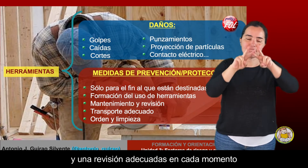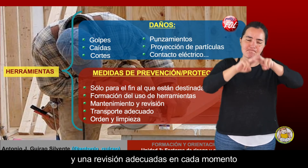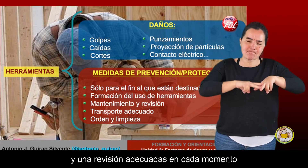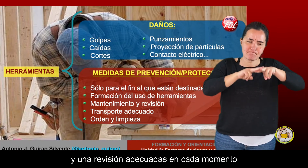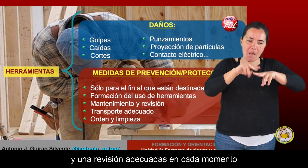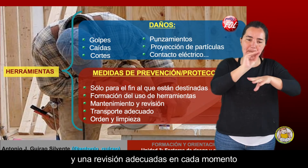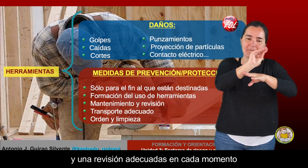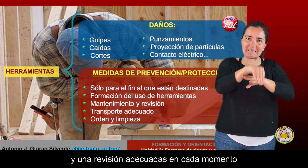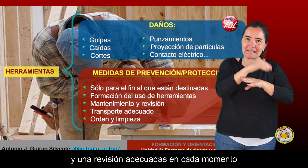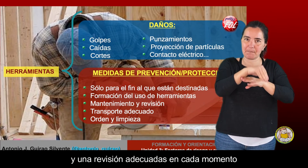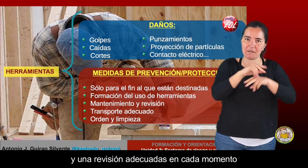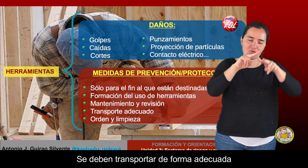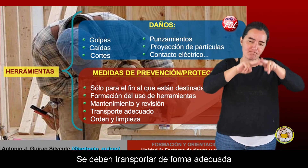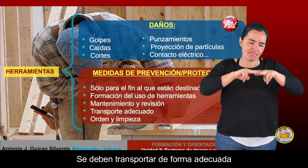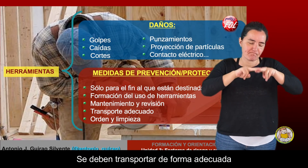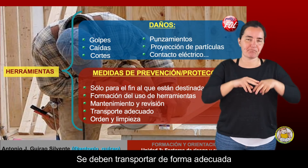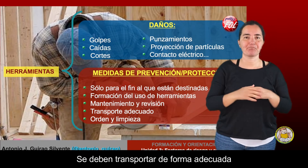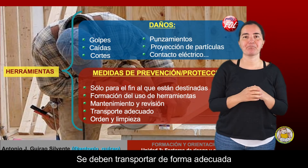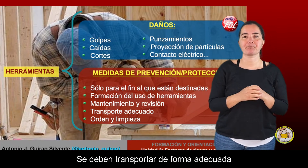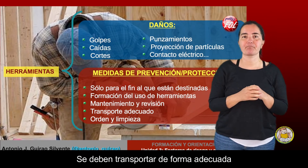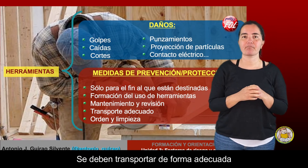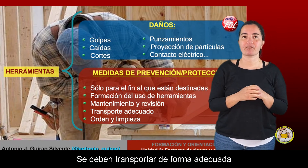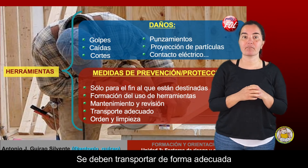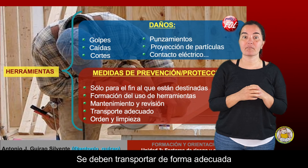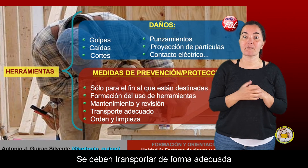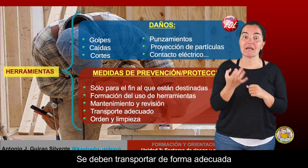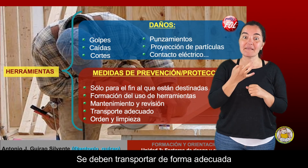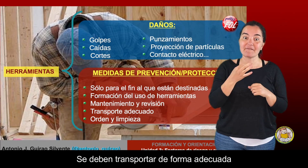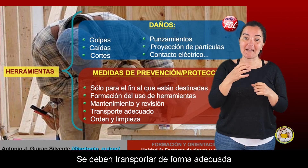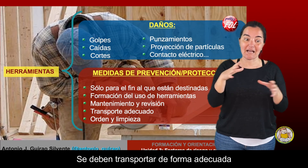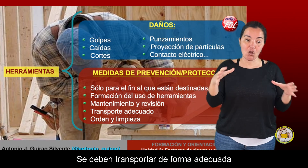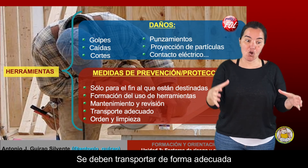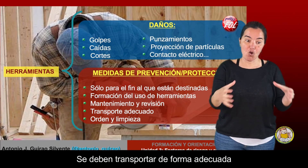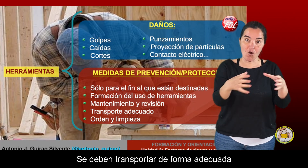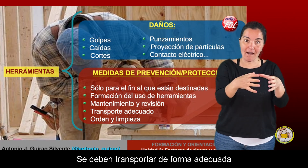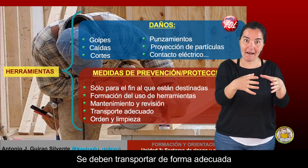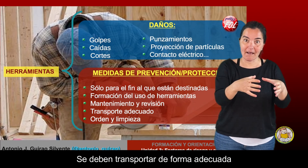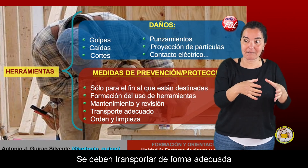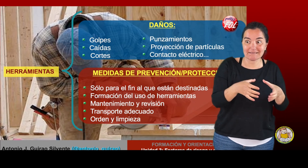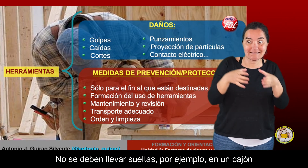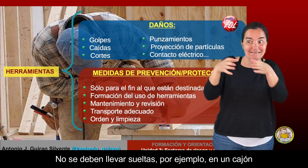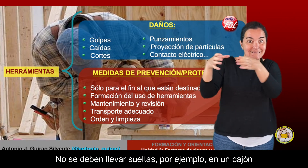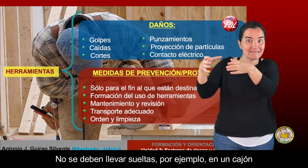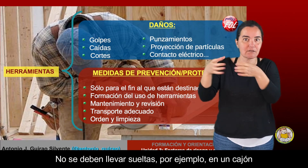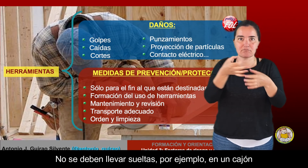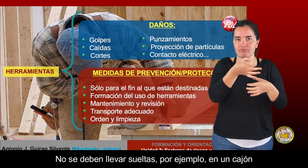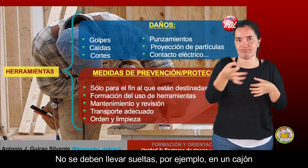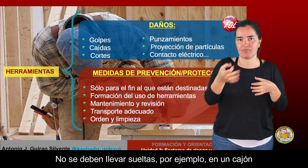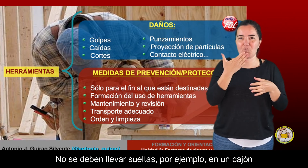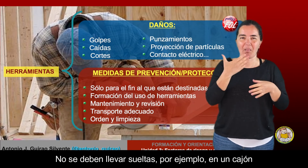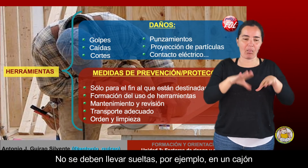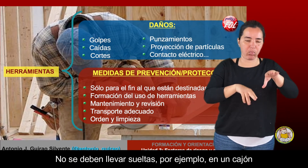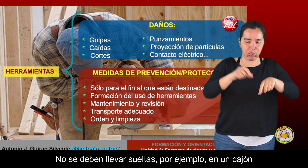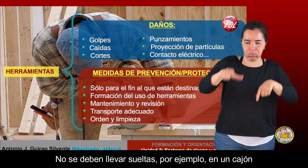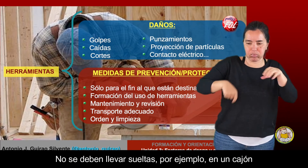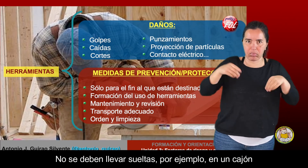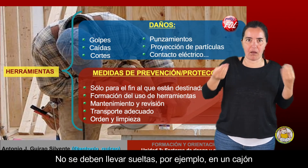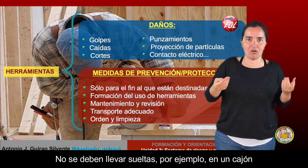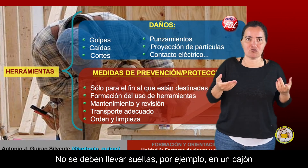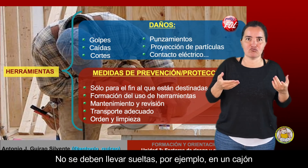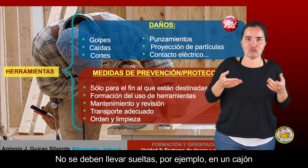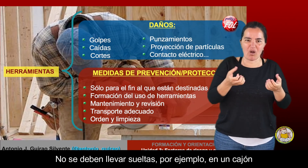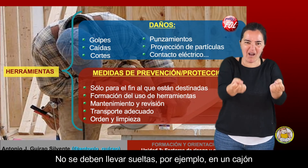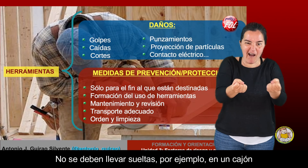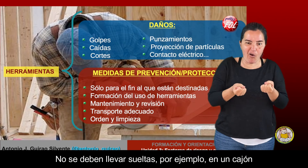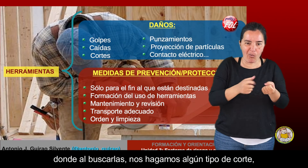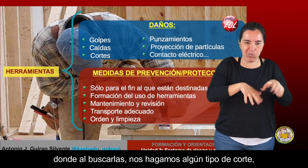revisión adecuadas en todo momento. Se deben transportar de forma adecuada. No se pueden llevar sueltas, por